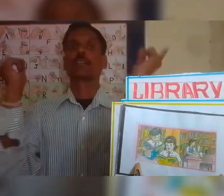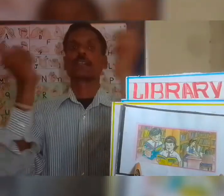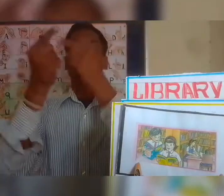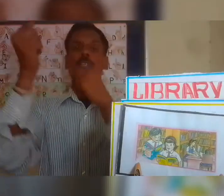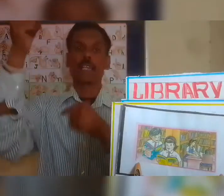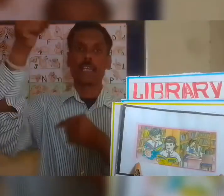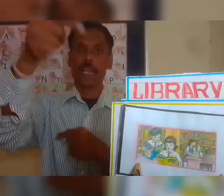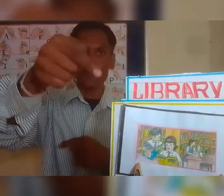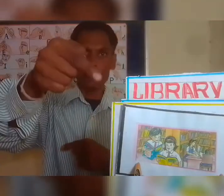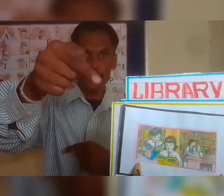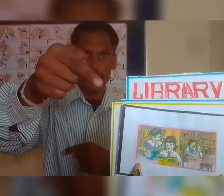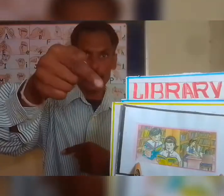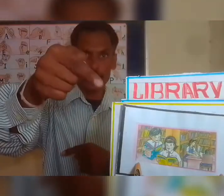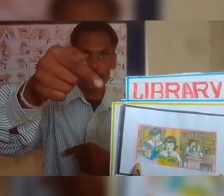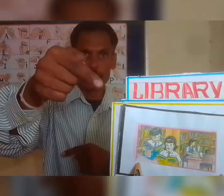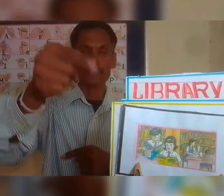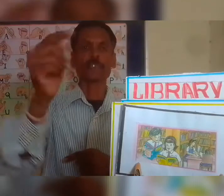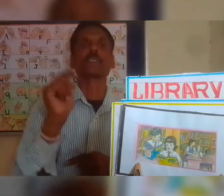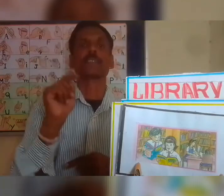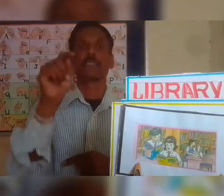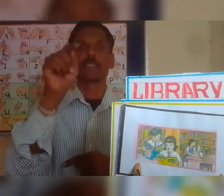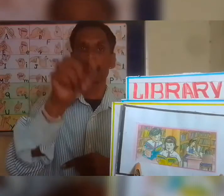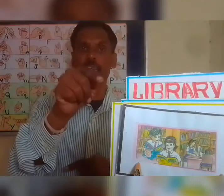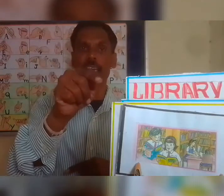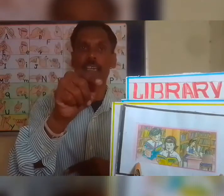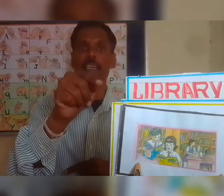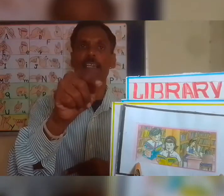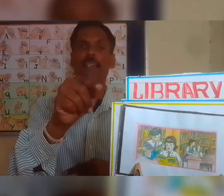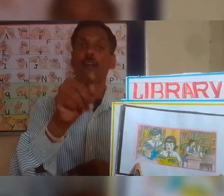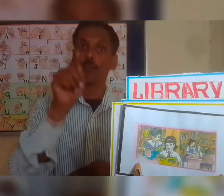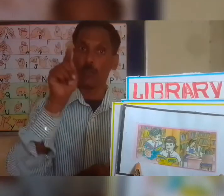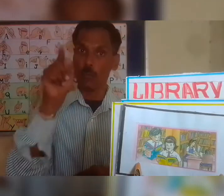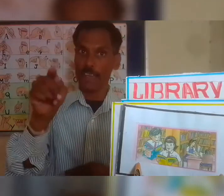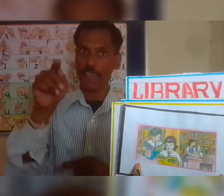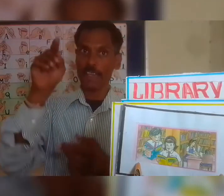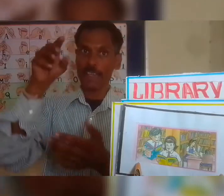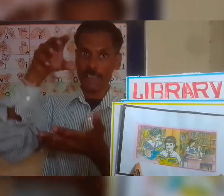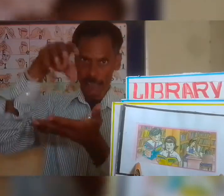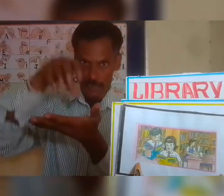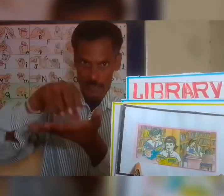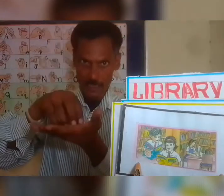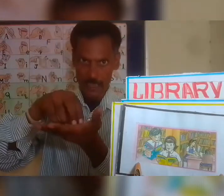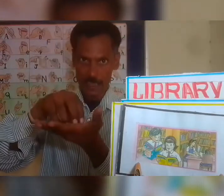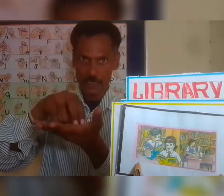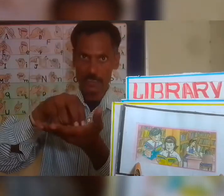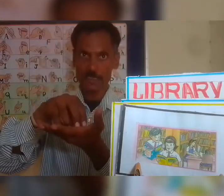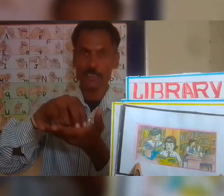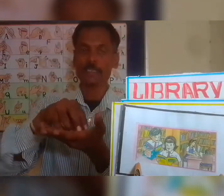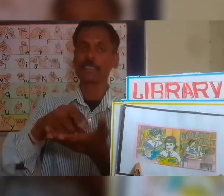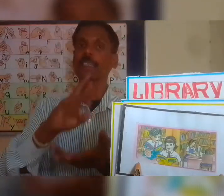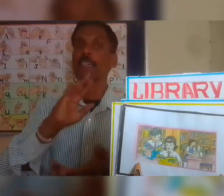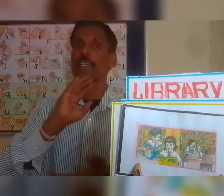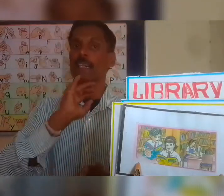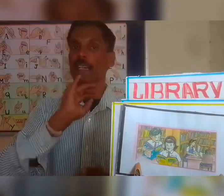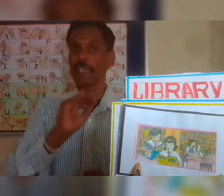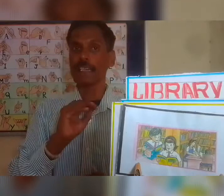Library Library यह वह हिस्थान है